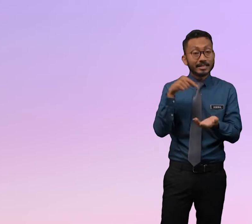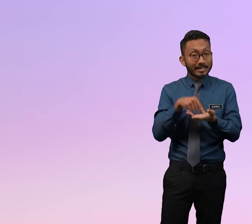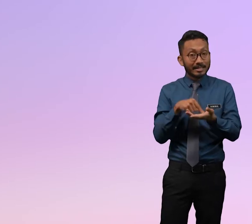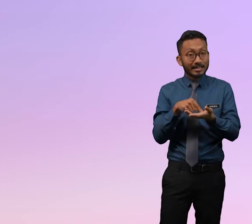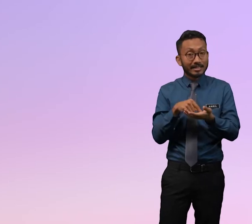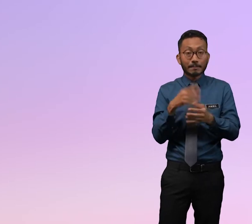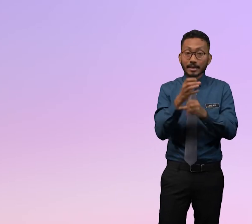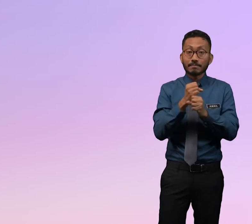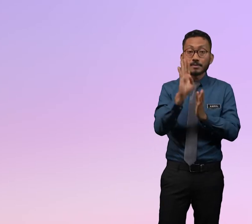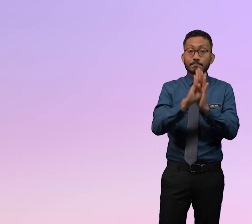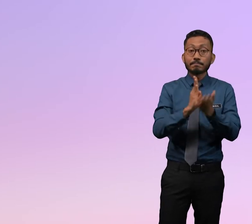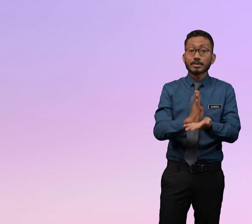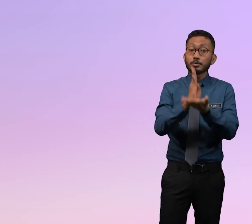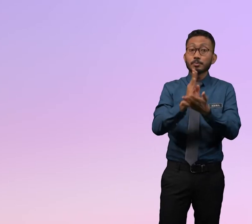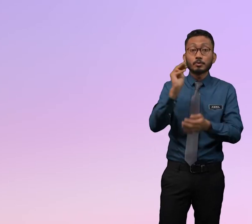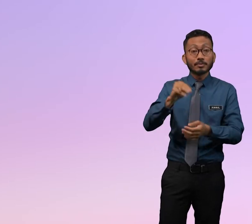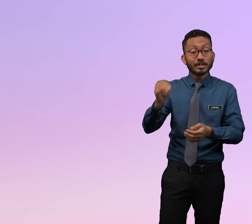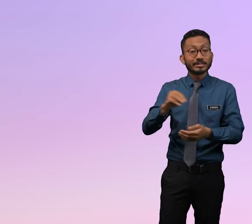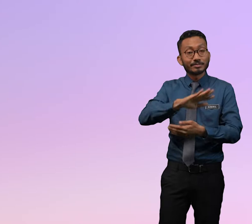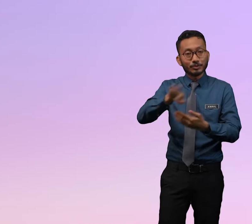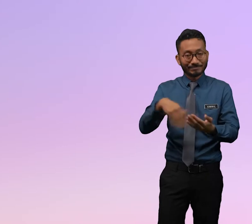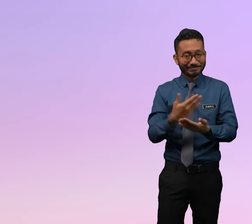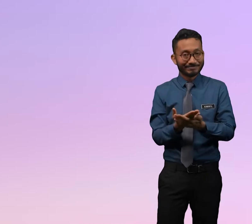ini dapat membantu murid-murid semua.